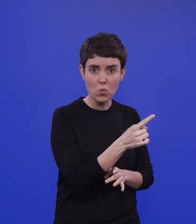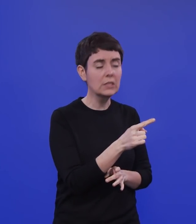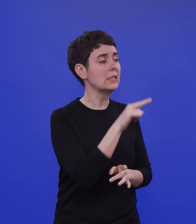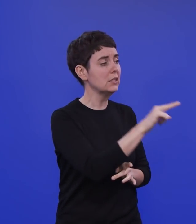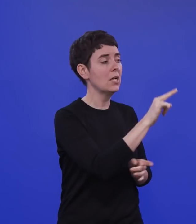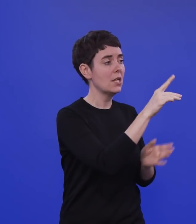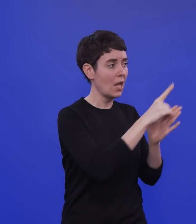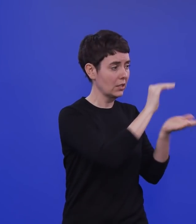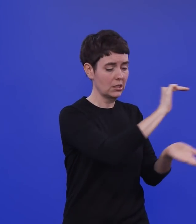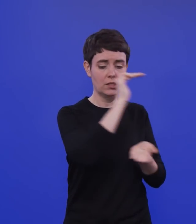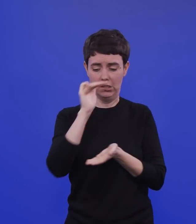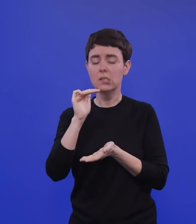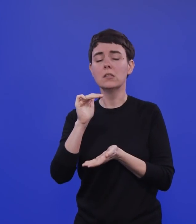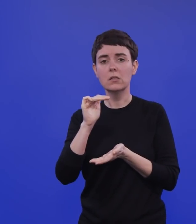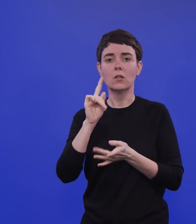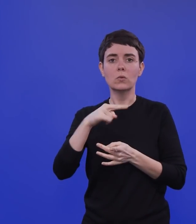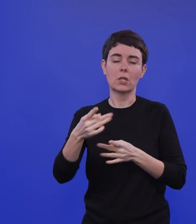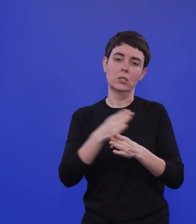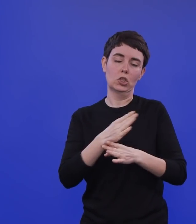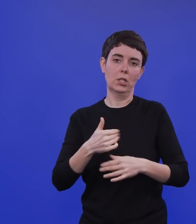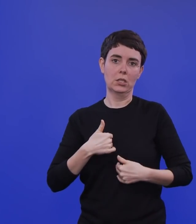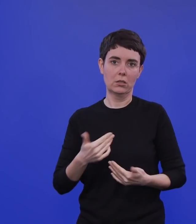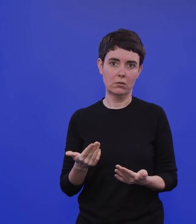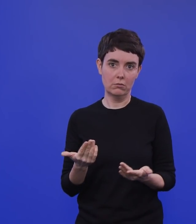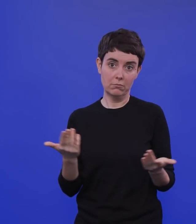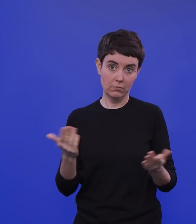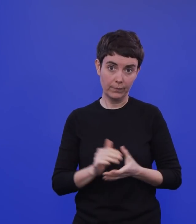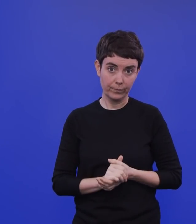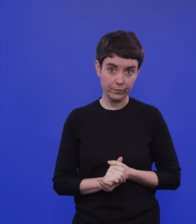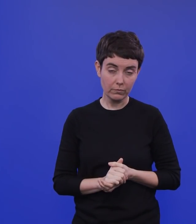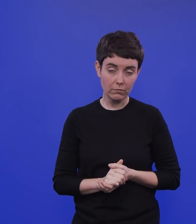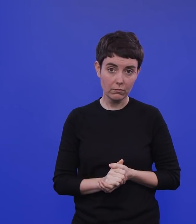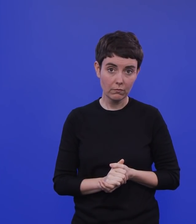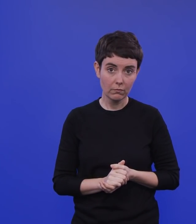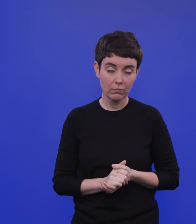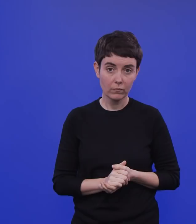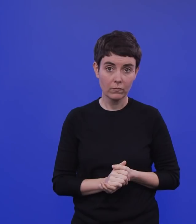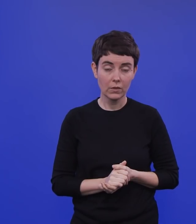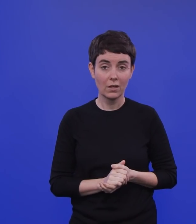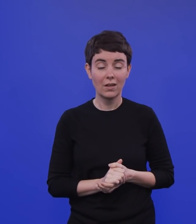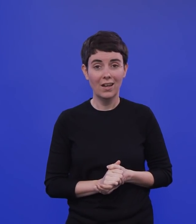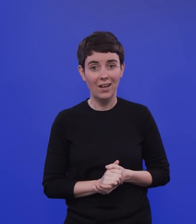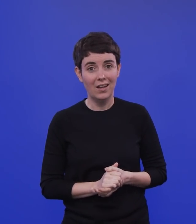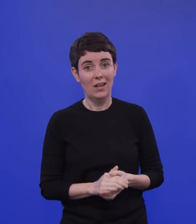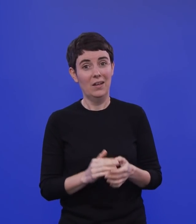als Maßgabe. Ich glaube, das Entscheidende ist einfach, dass man sich befreien muss von dieser etwas,